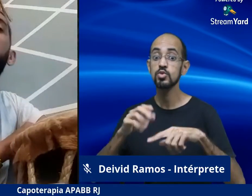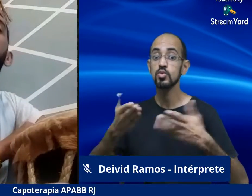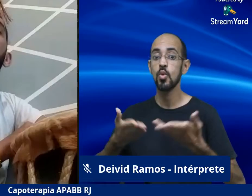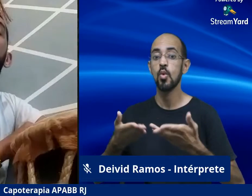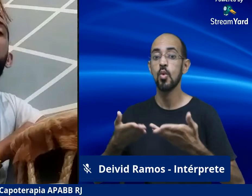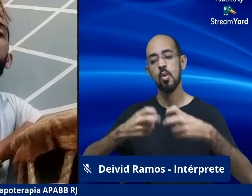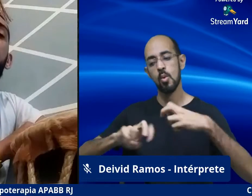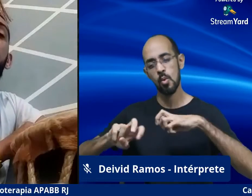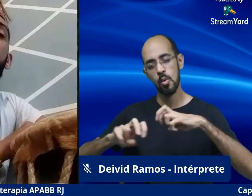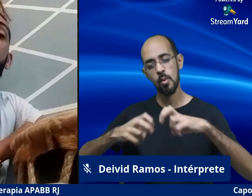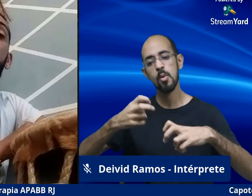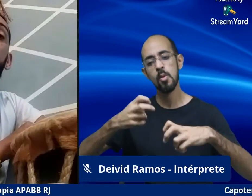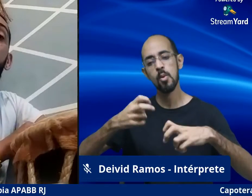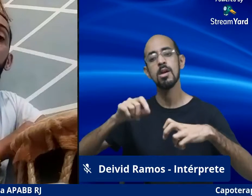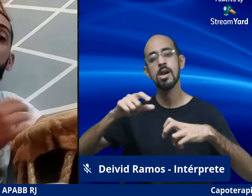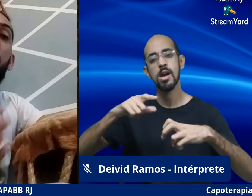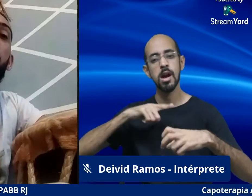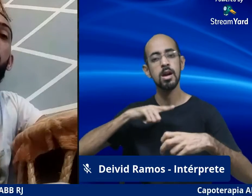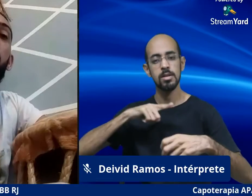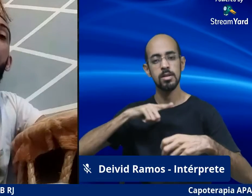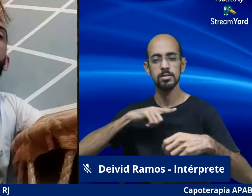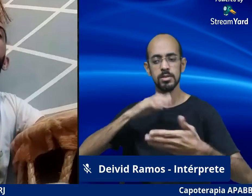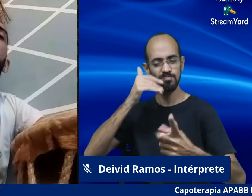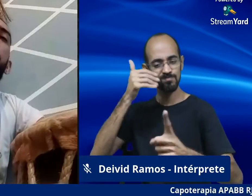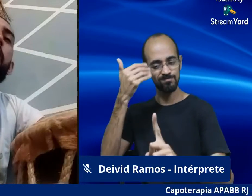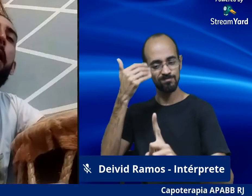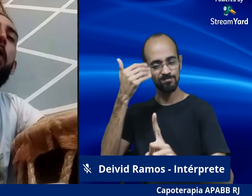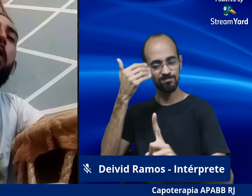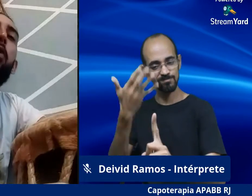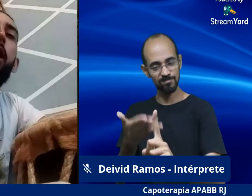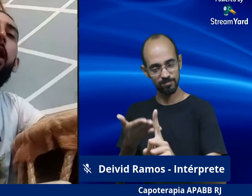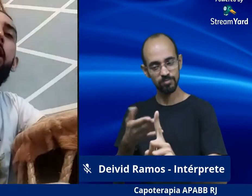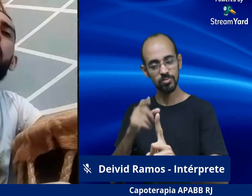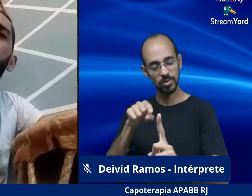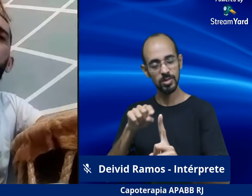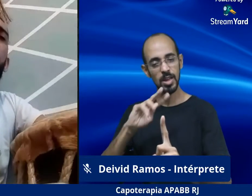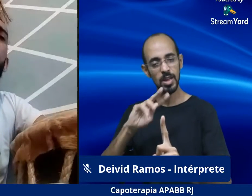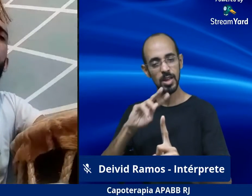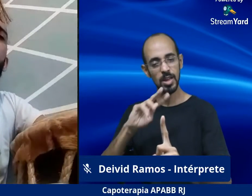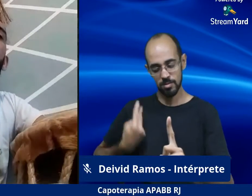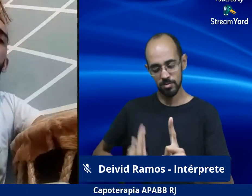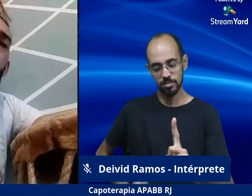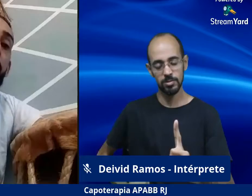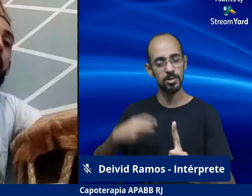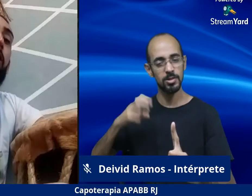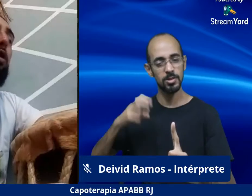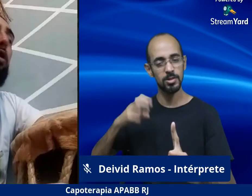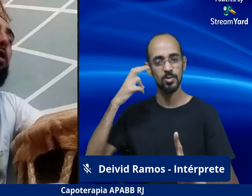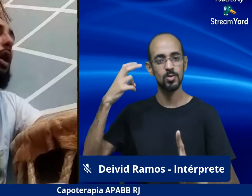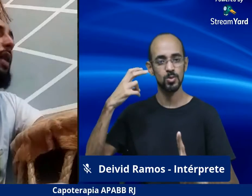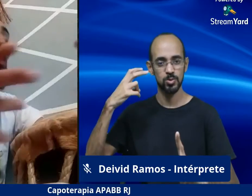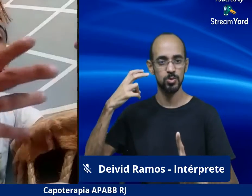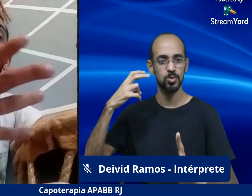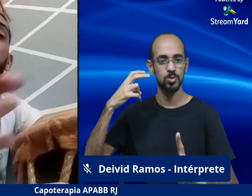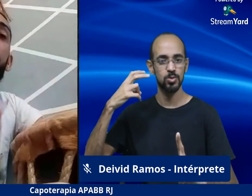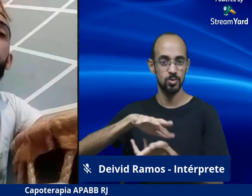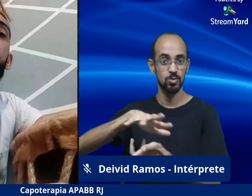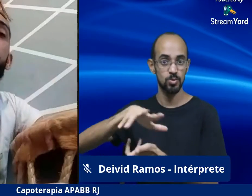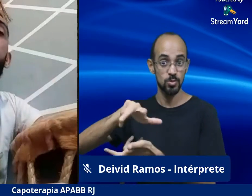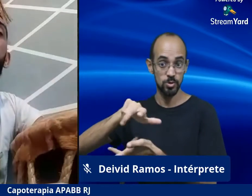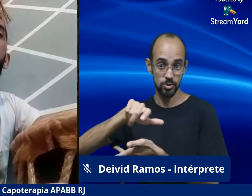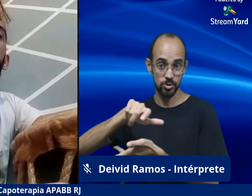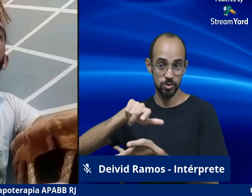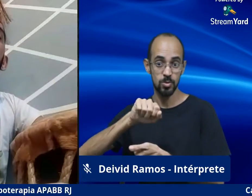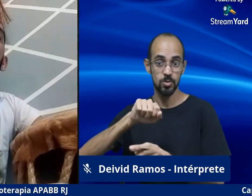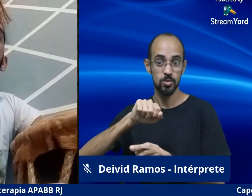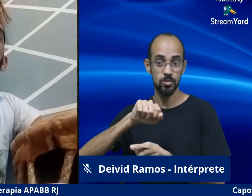material da humanidade. Né? Então, a gente falou aqui do maculelê, do negro, dos índios, né, com os rituais de